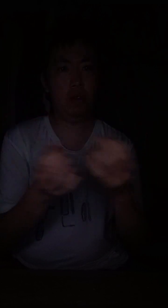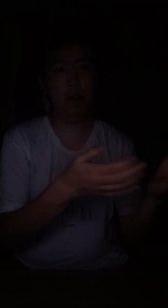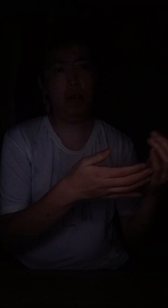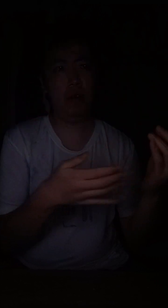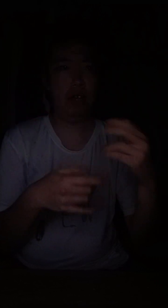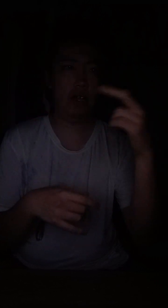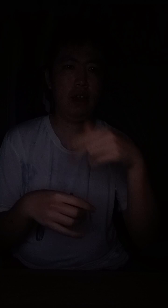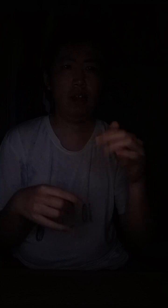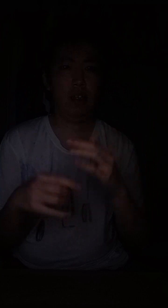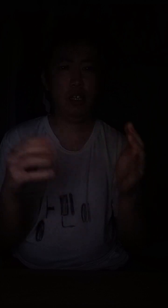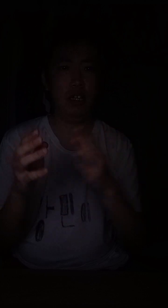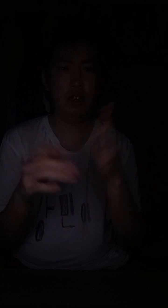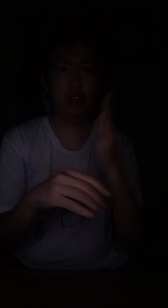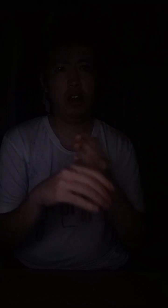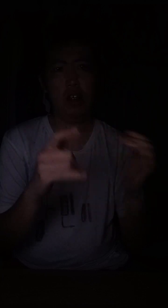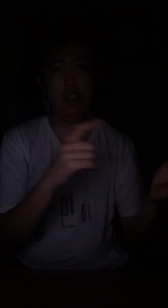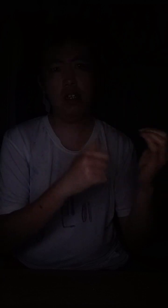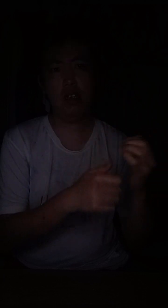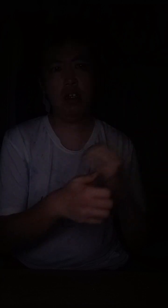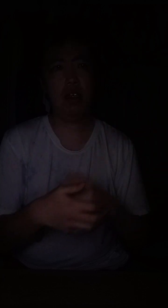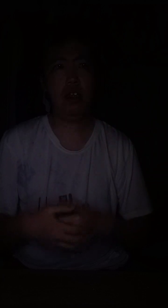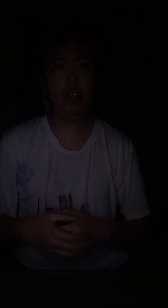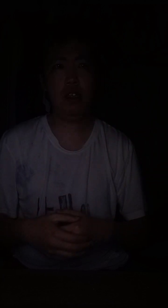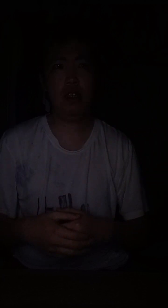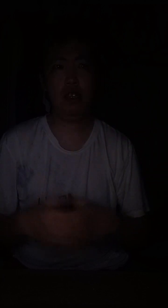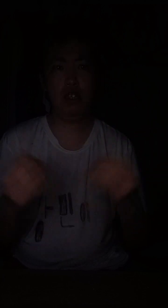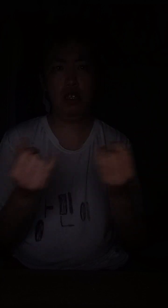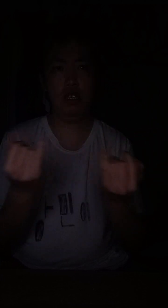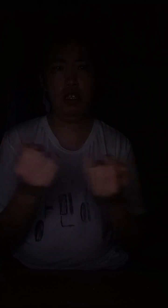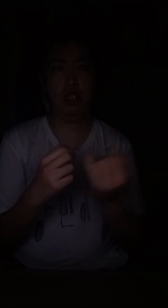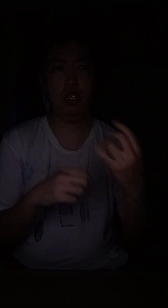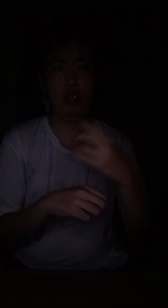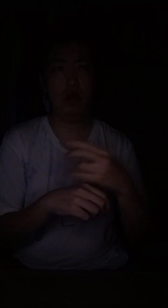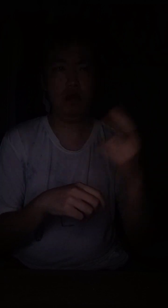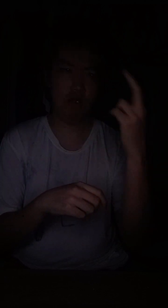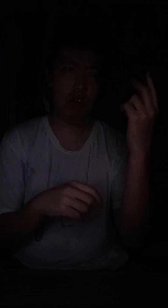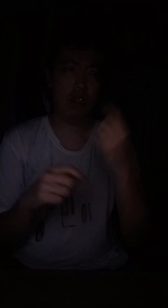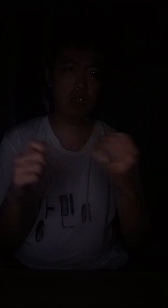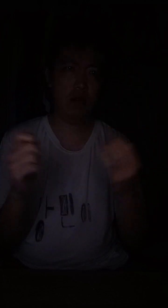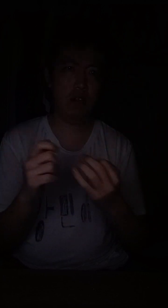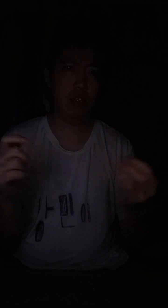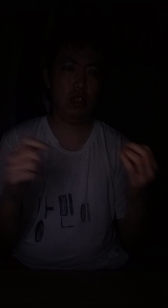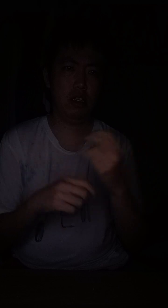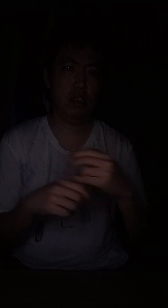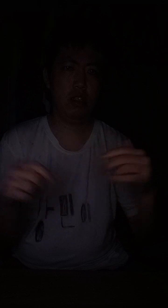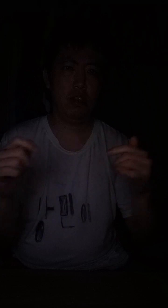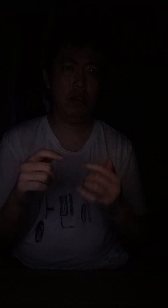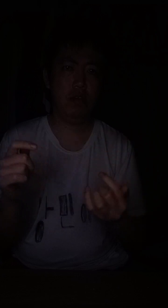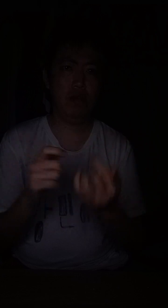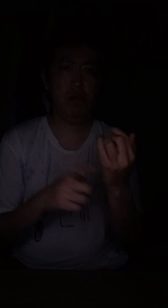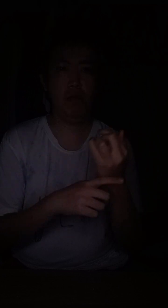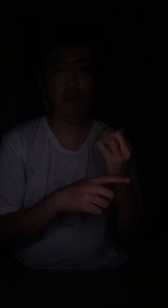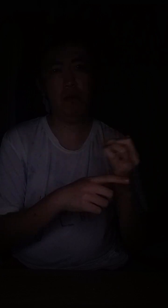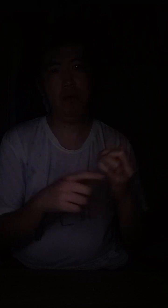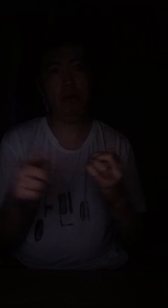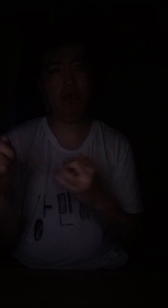박장범 앵커의 즉각 사퇴를 촉구했습니다. 이들은 부끄럽고 참담하다며 KBS의 신뢰도는 또 한 번